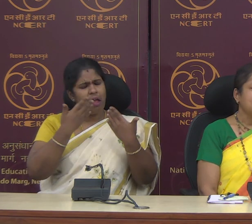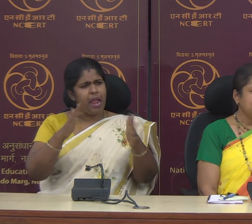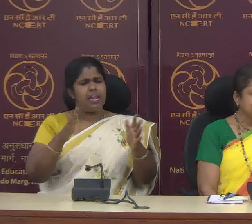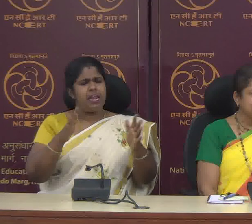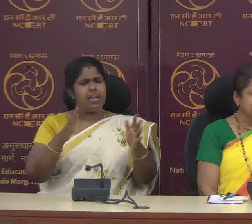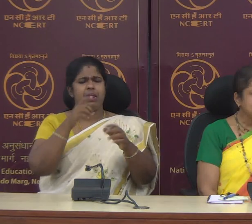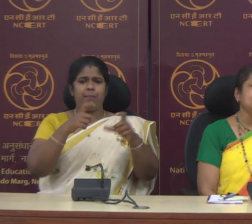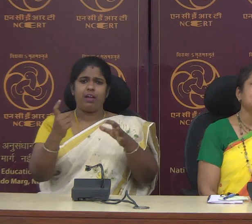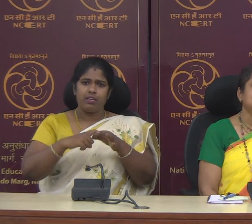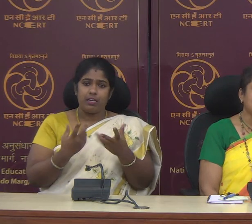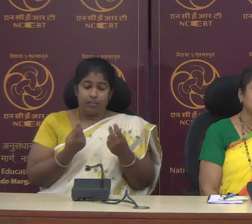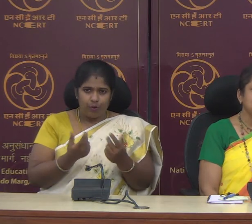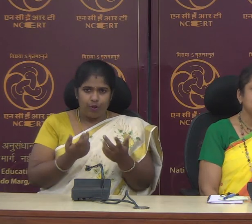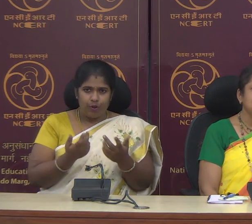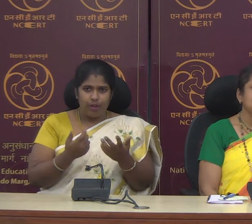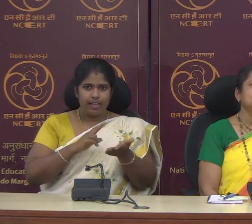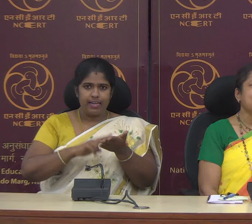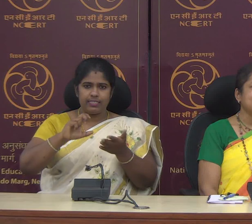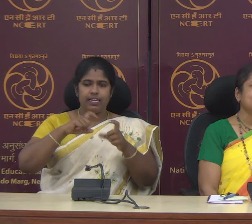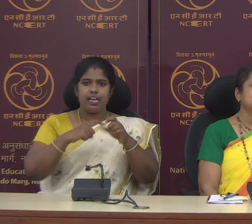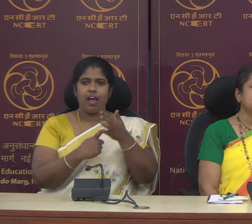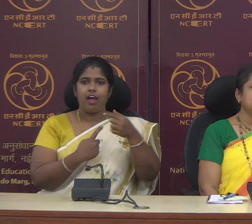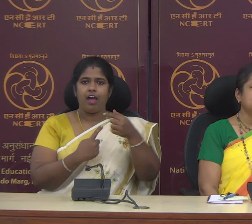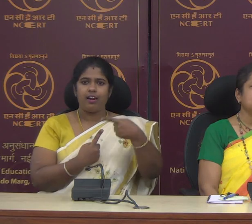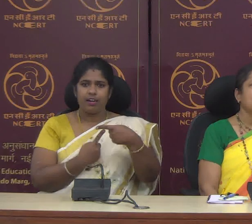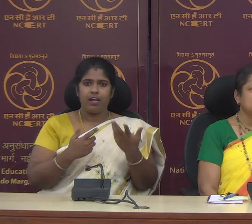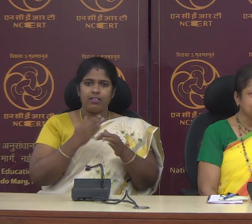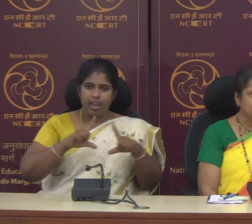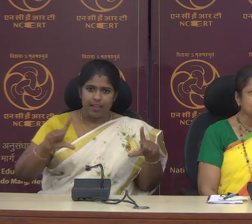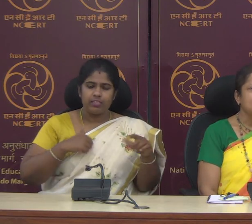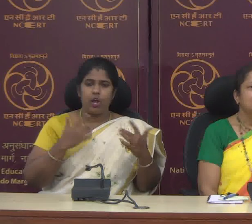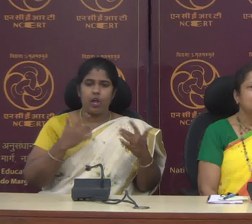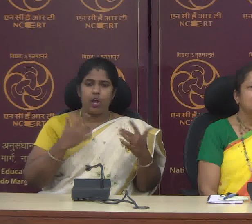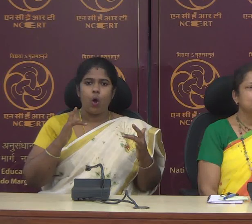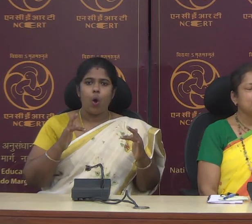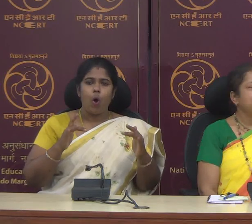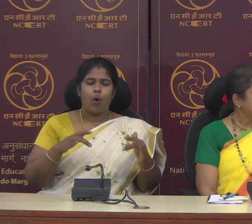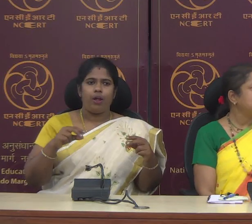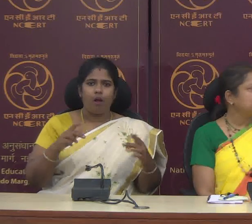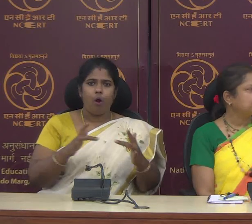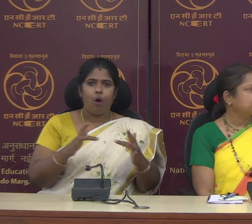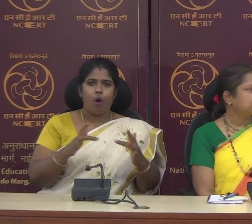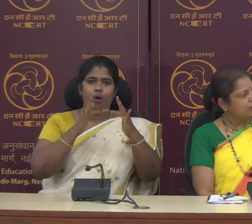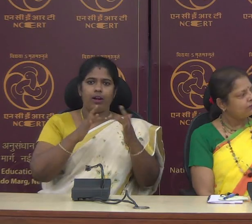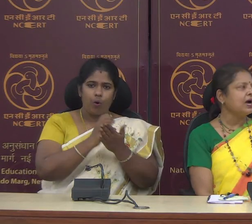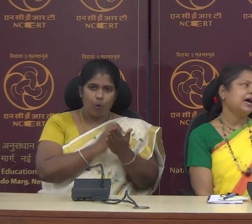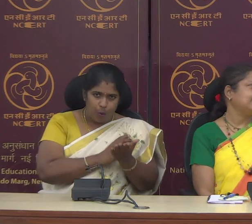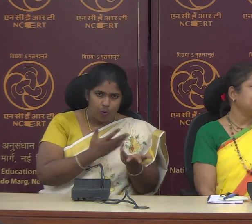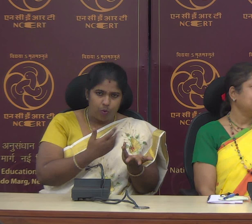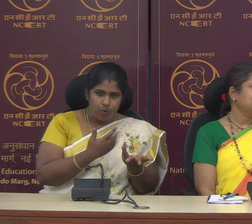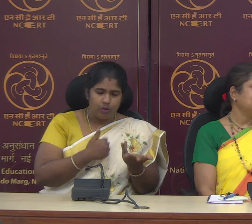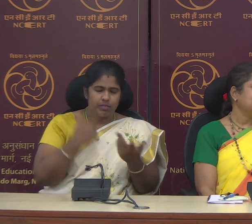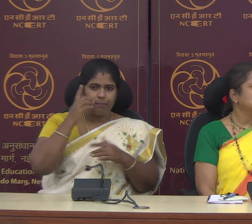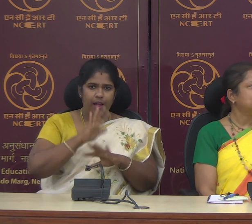ही NCERT का भी साइन लैंग्वेज पर एक ऑनलाइन कोर्स जो कि ब्लेंडेड मोड में होगा वो